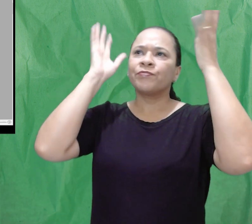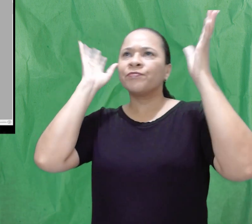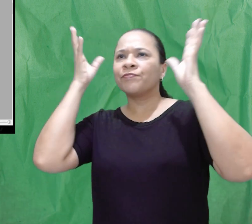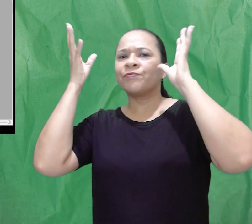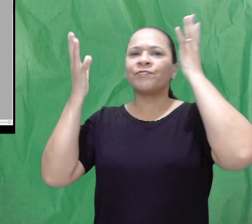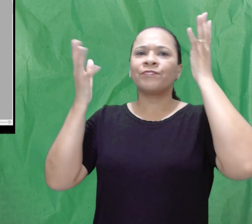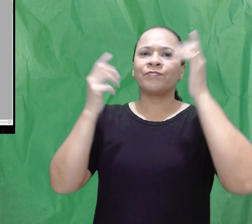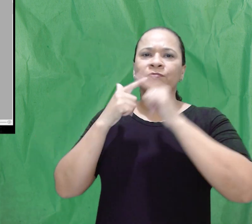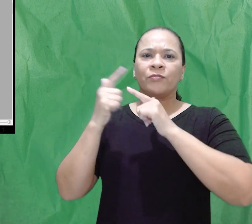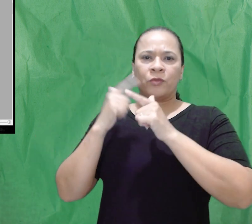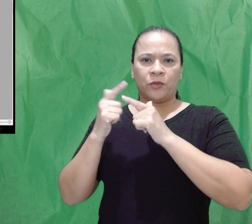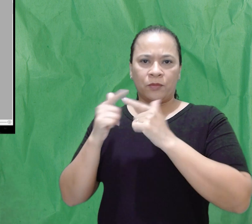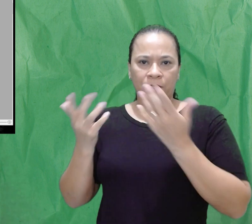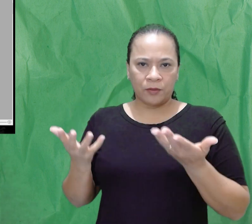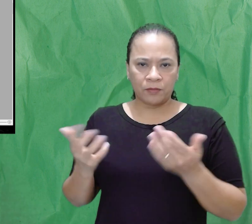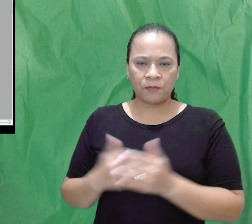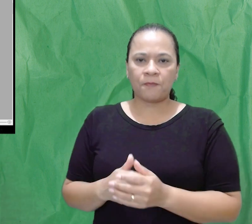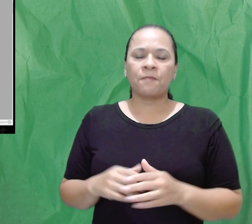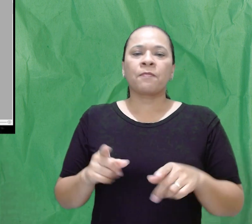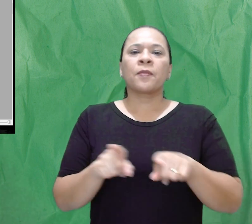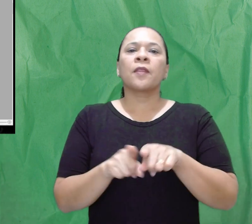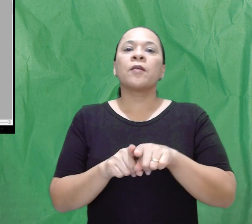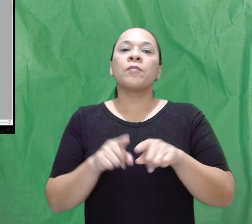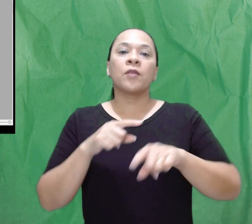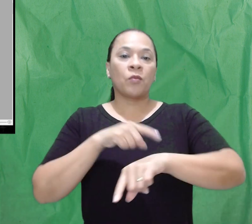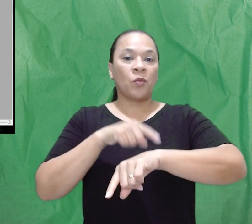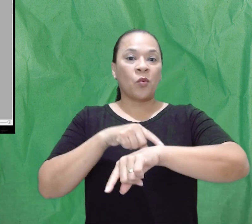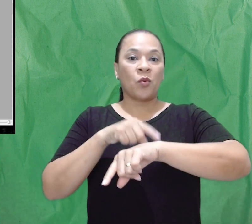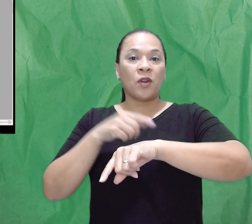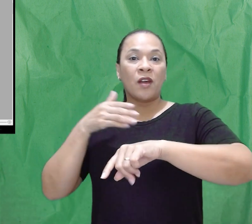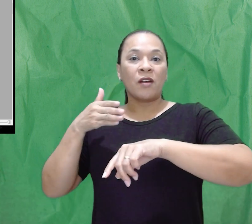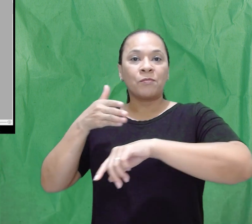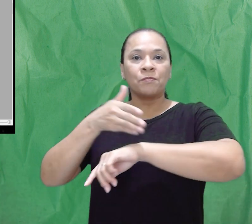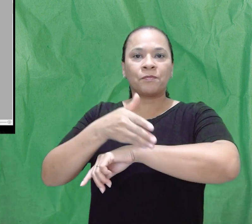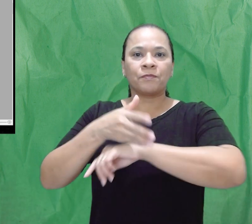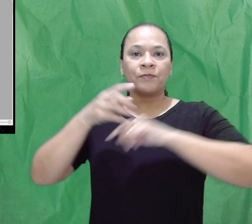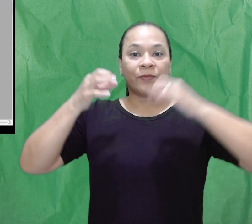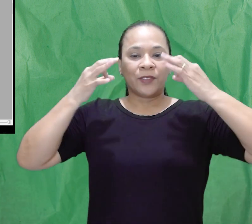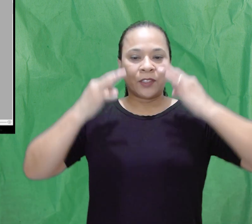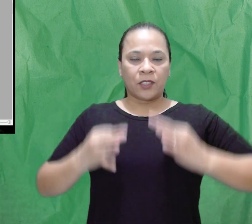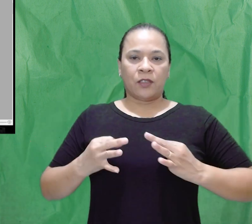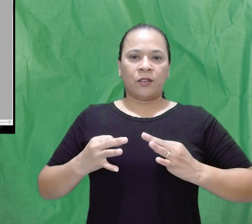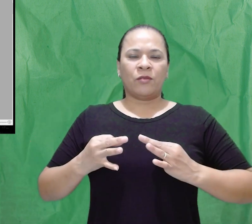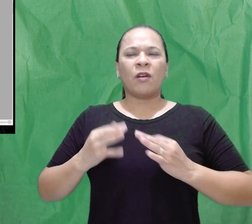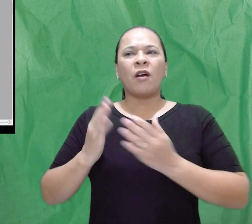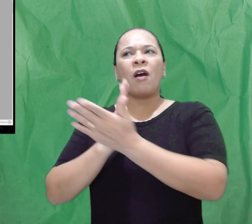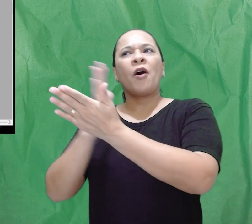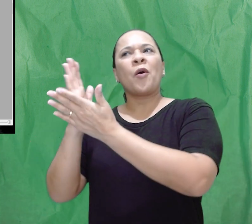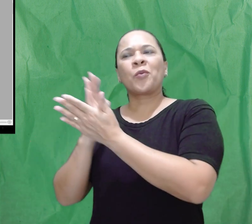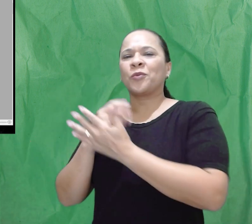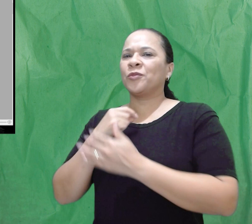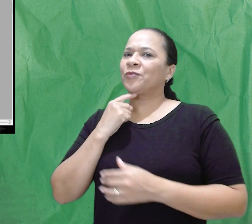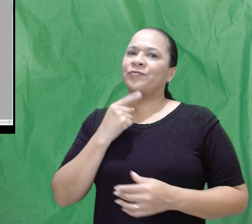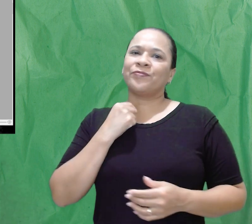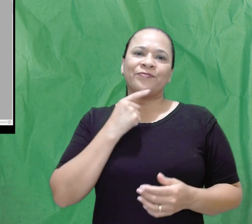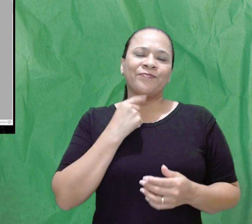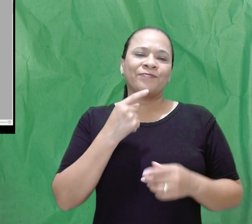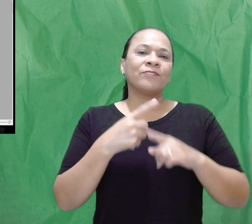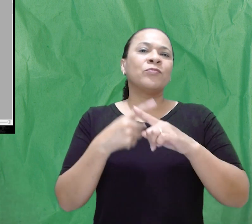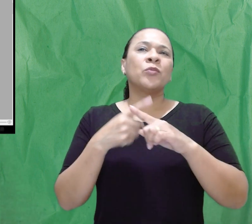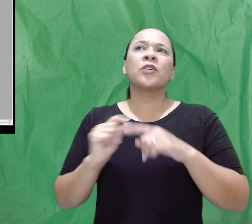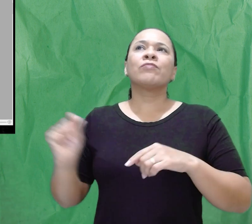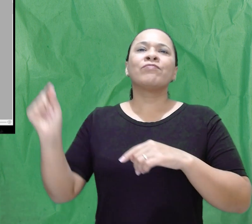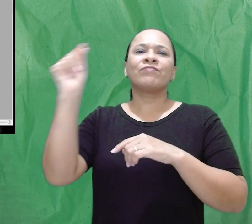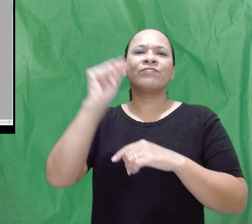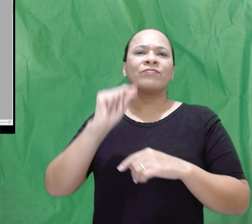problemas. A gente pode dizer que a pontualidade é uma virtude de poucos, porque hoje em dia o